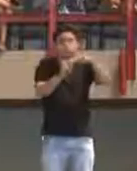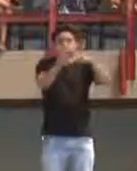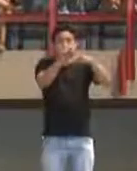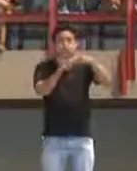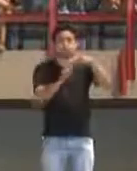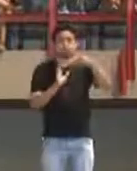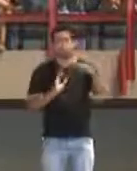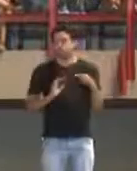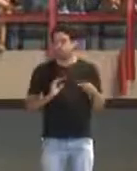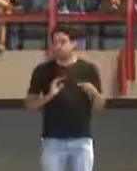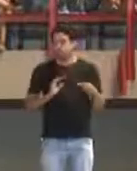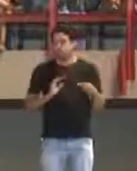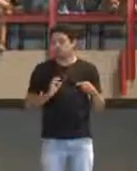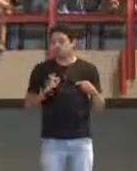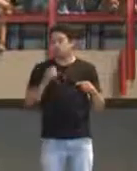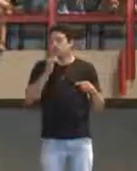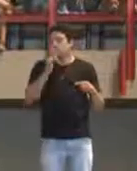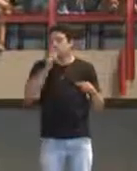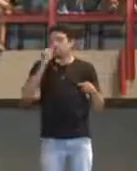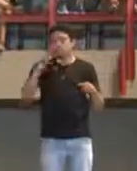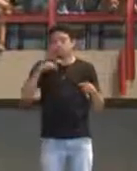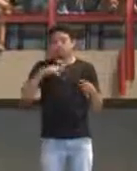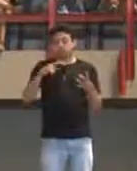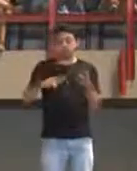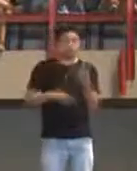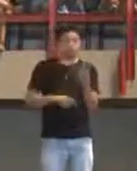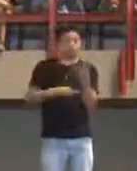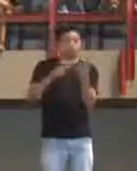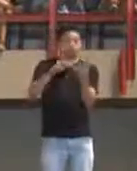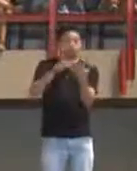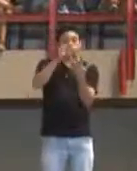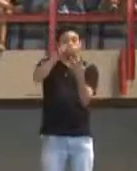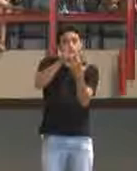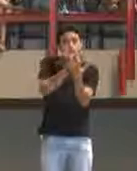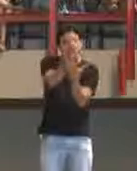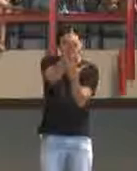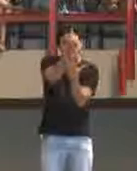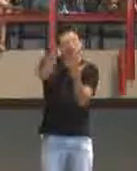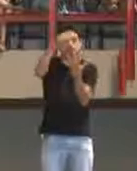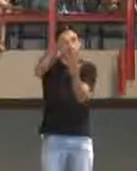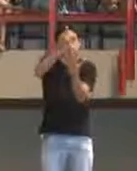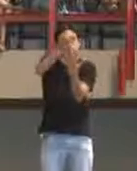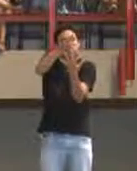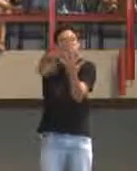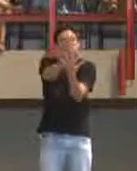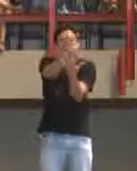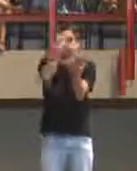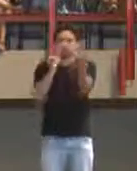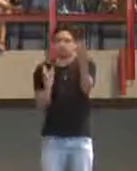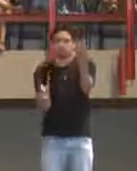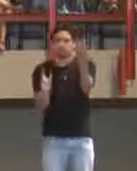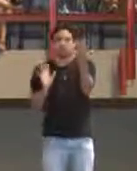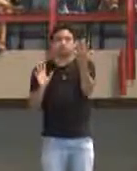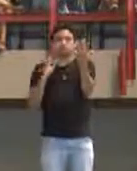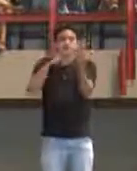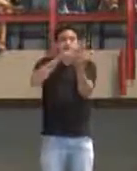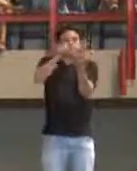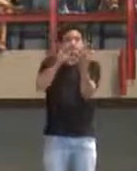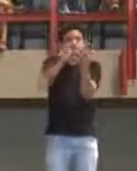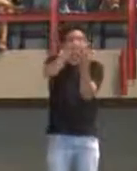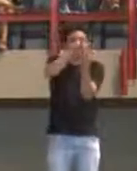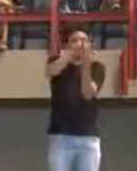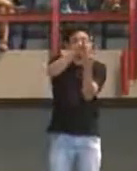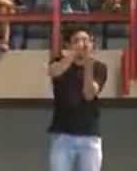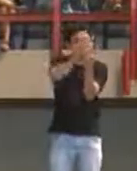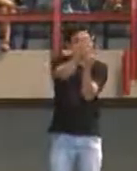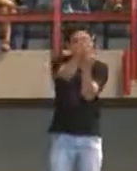2. Se tivesse só um termo central, a mediana era o próprio termo. Como eu tenho